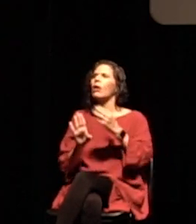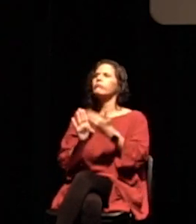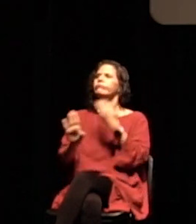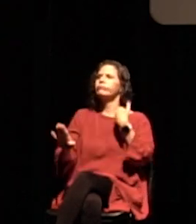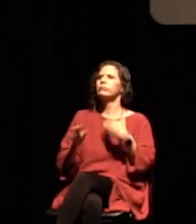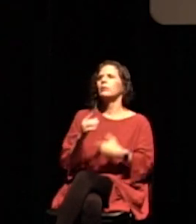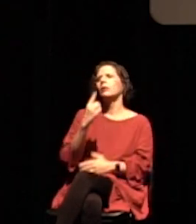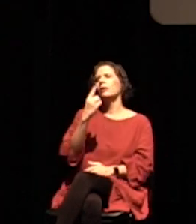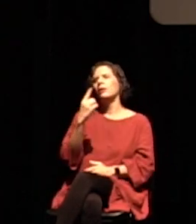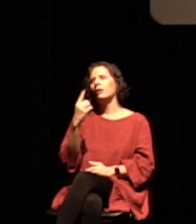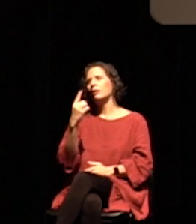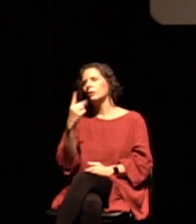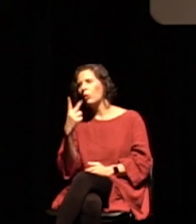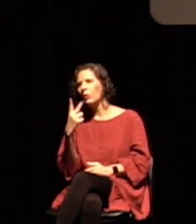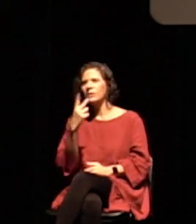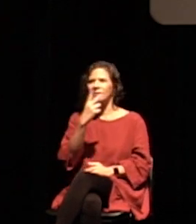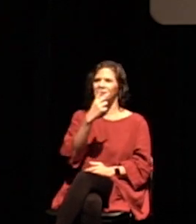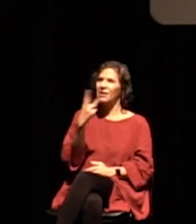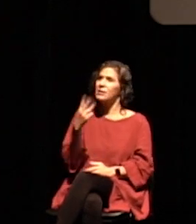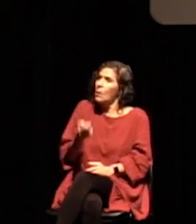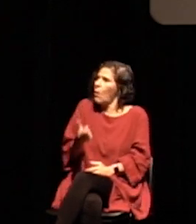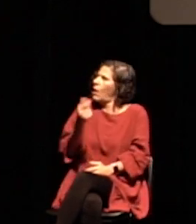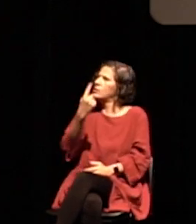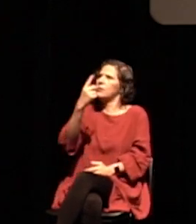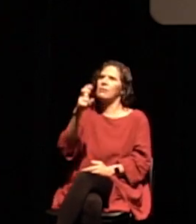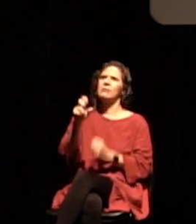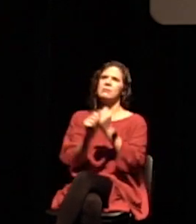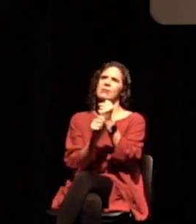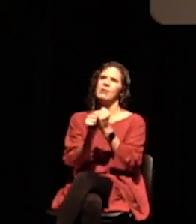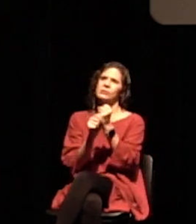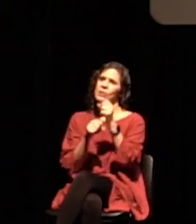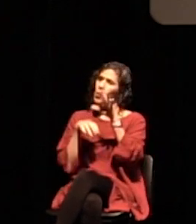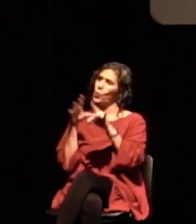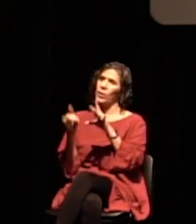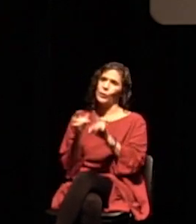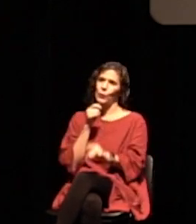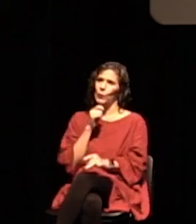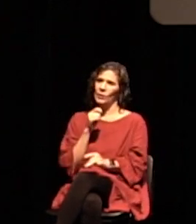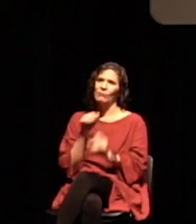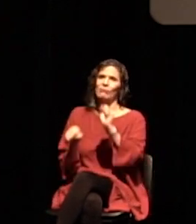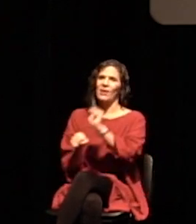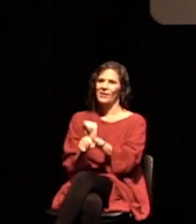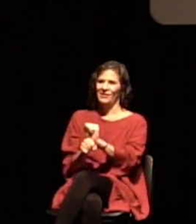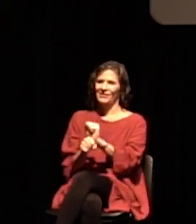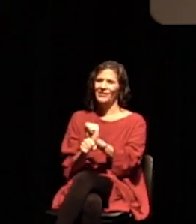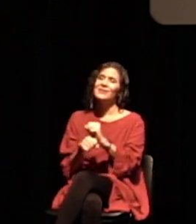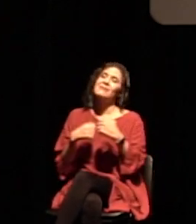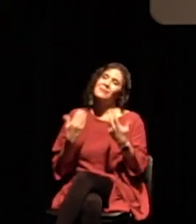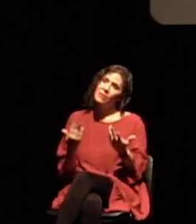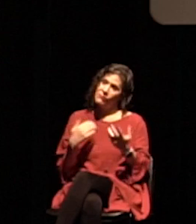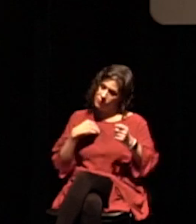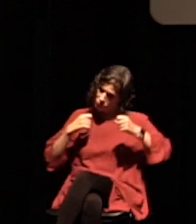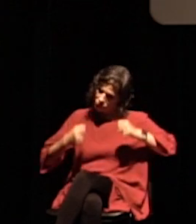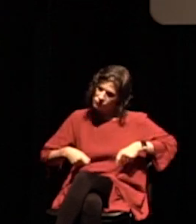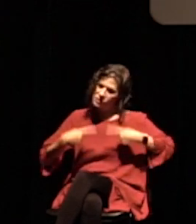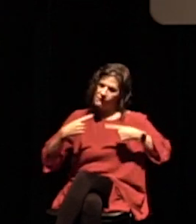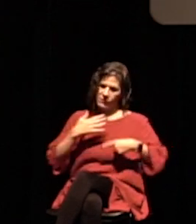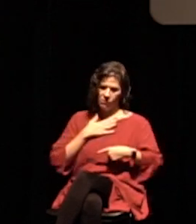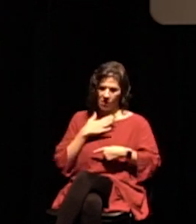anos. Então, para mim, foi desafiador. Né? E eu